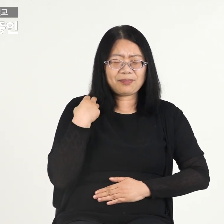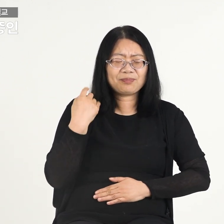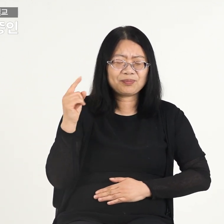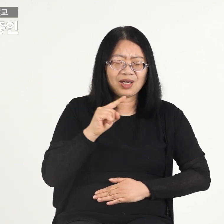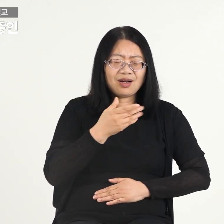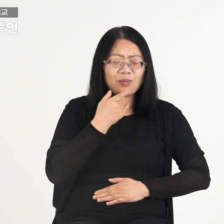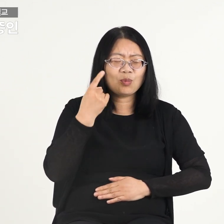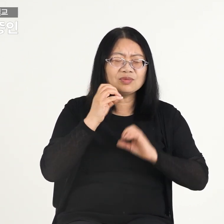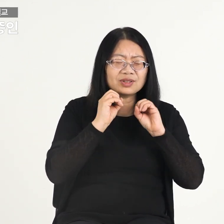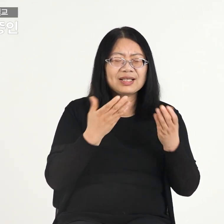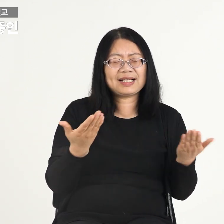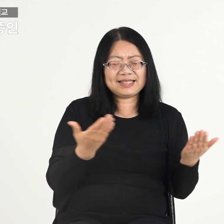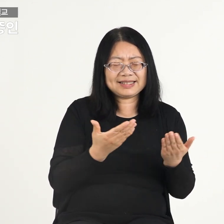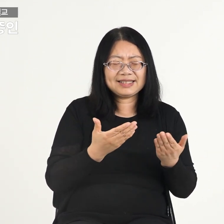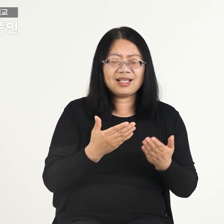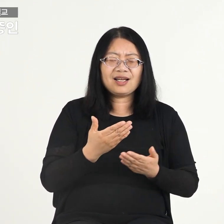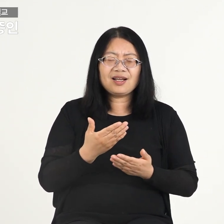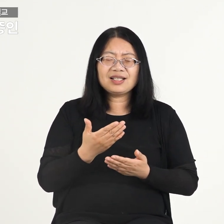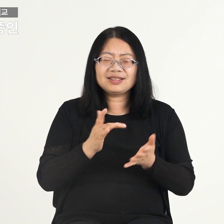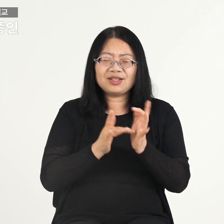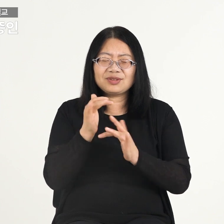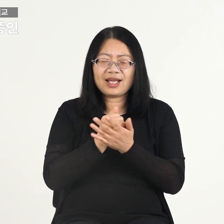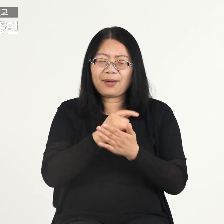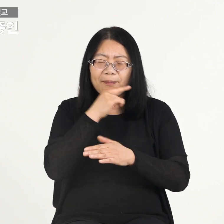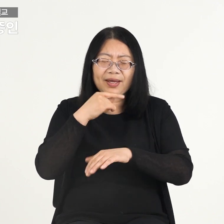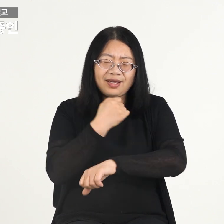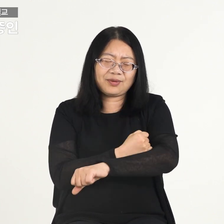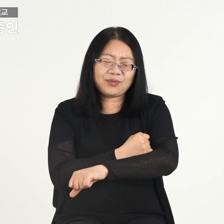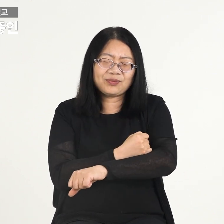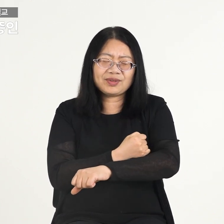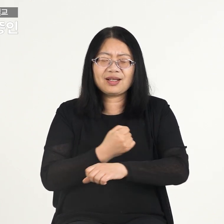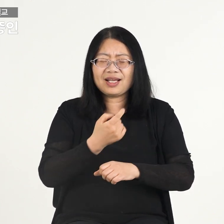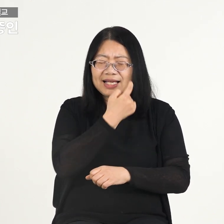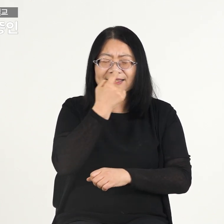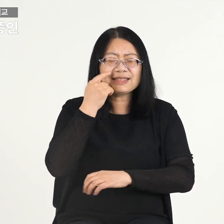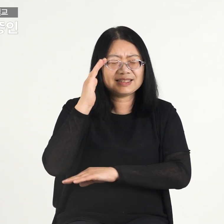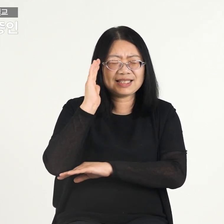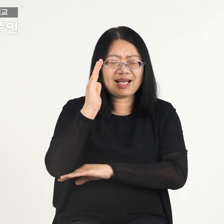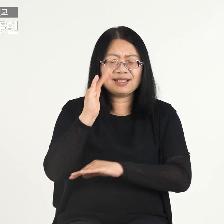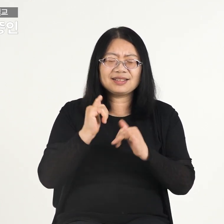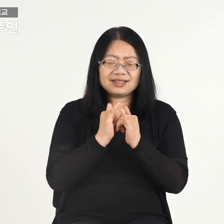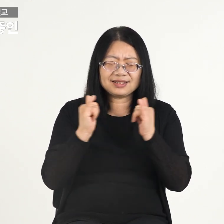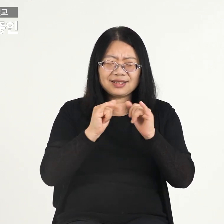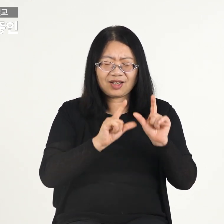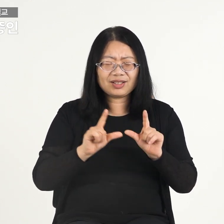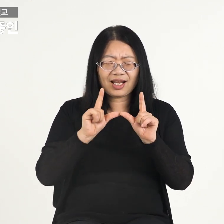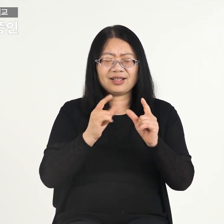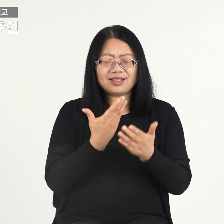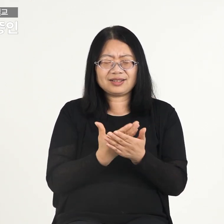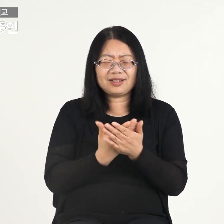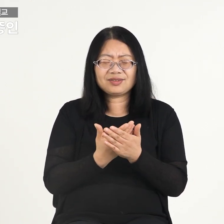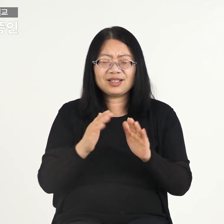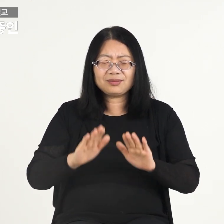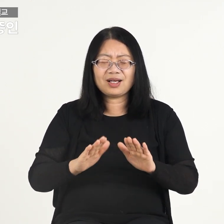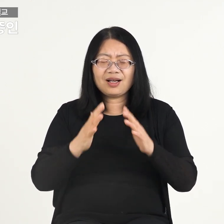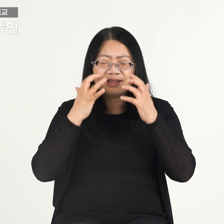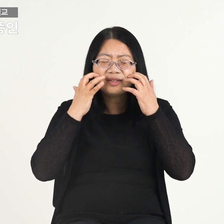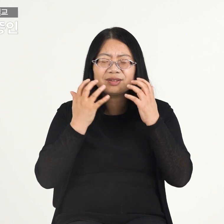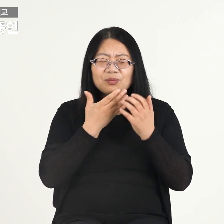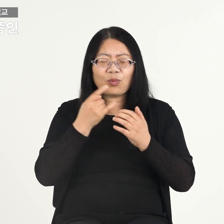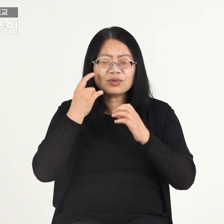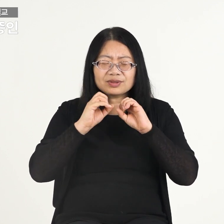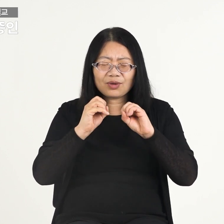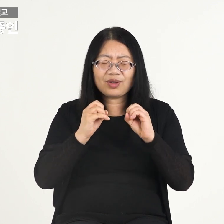보혈의 공로를, 피의 공로를 증언하는 증인으로 살아가게 하여 주시옵소서. 이번 여름 선교를